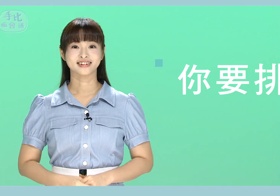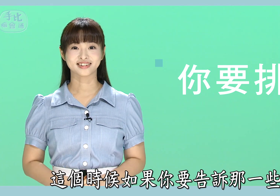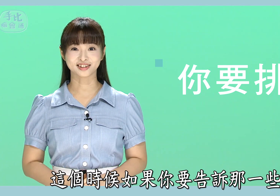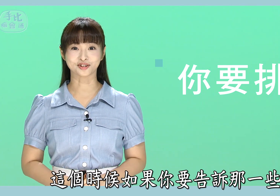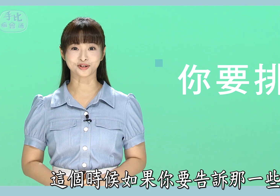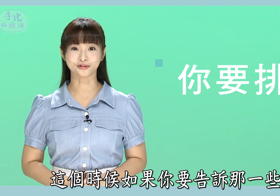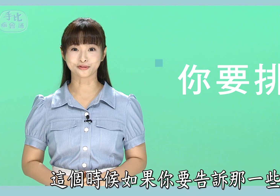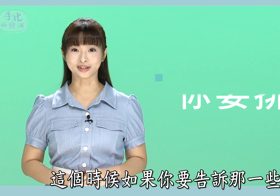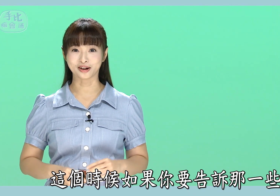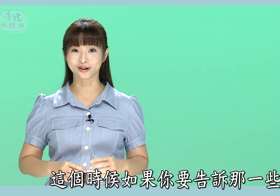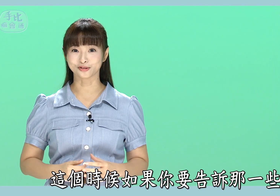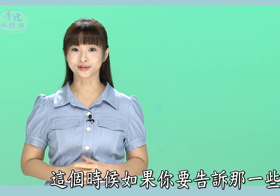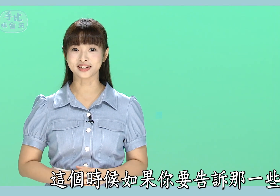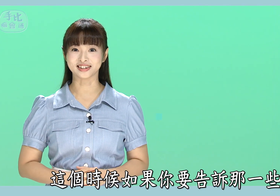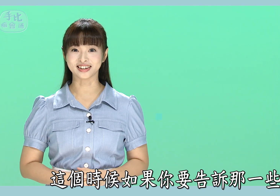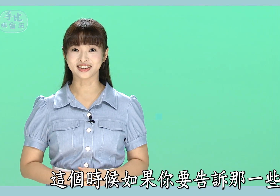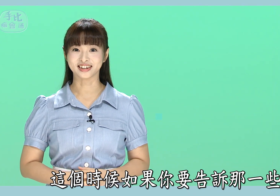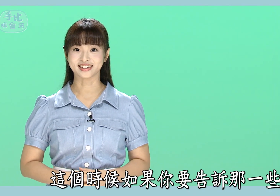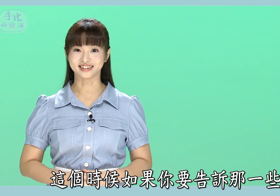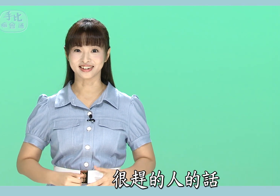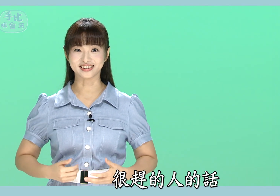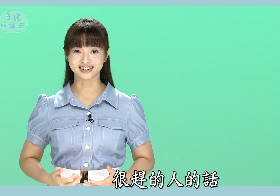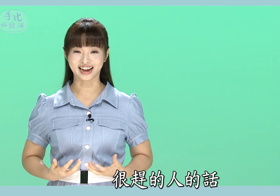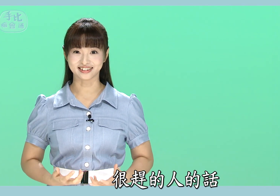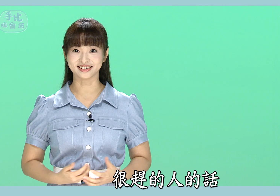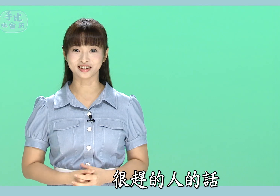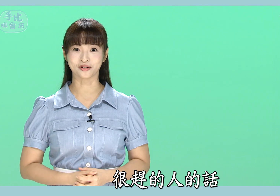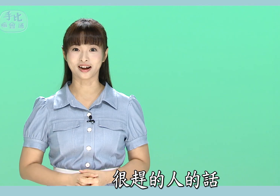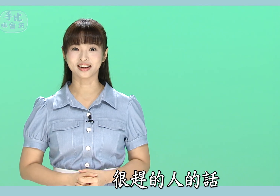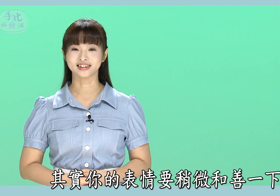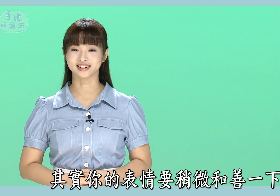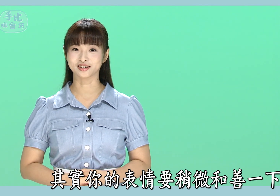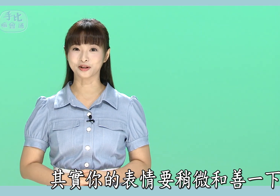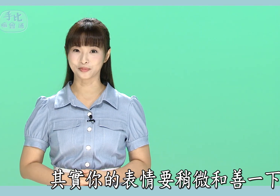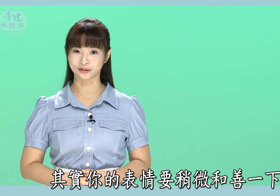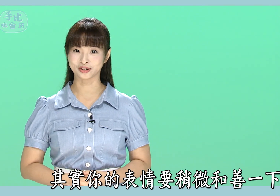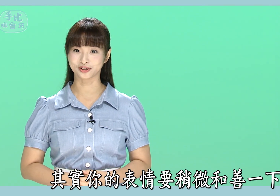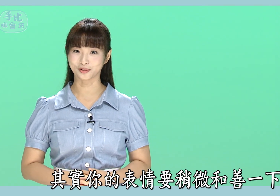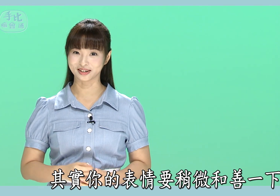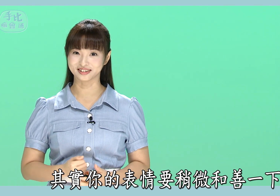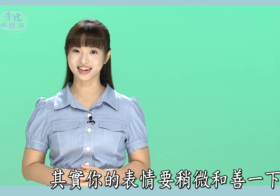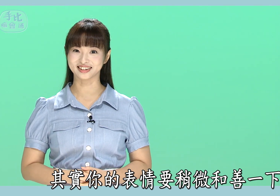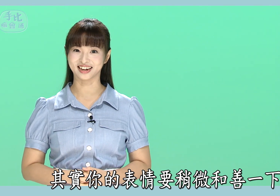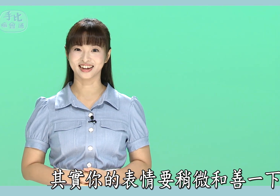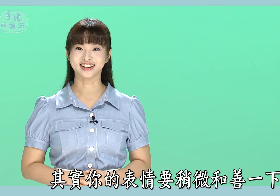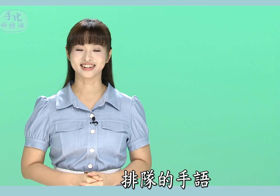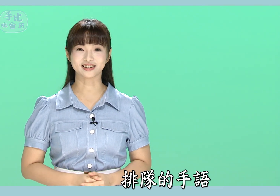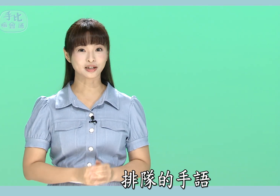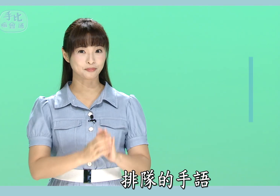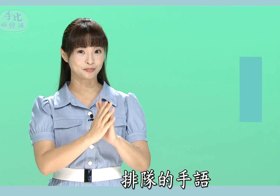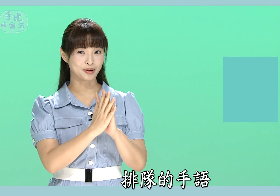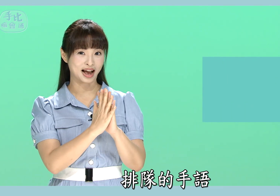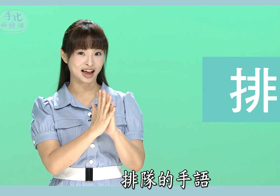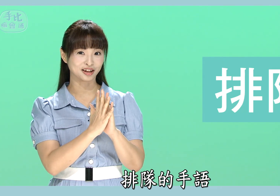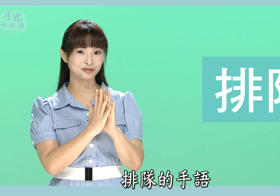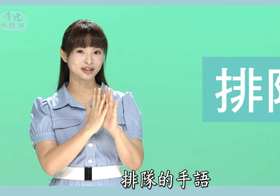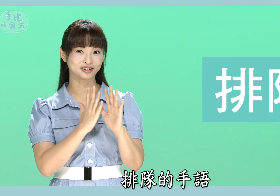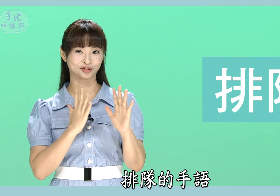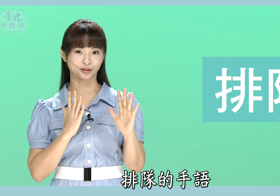这个时候，如果你要告诉那些很赶的人的话，其实你的表情要稍微和善一下。那这个排队的手语